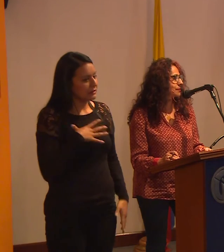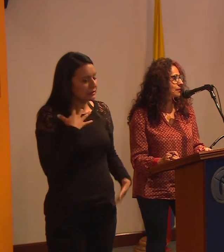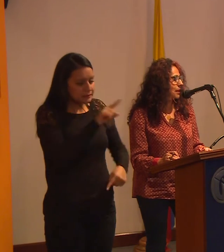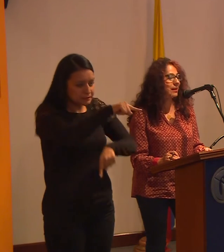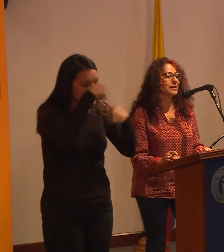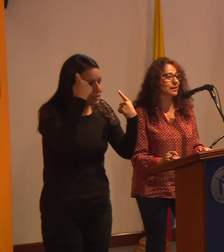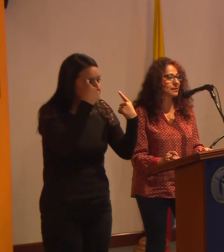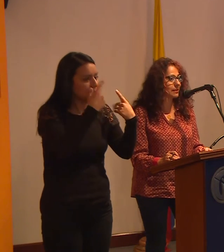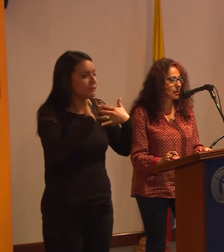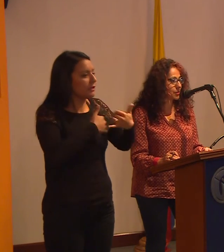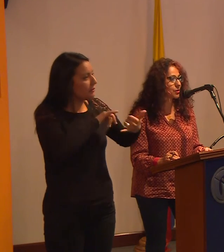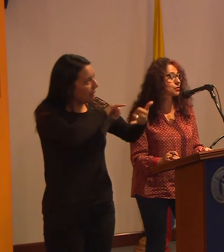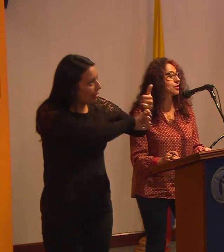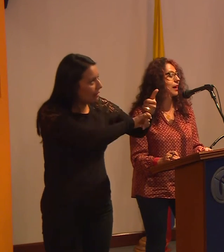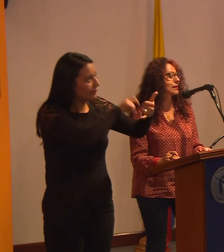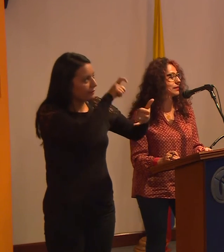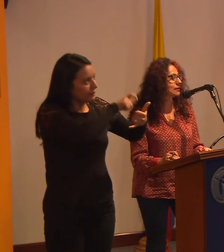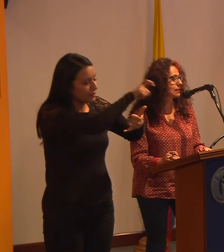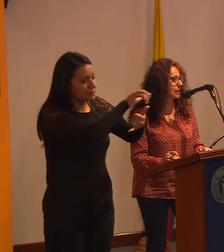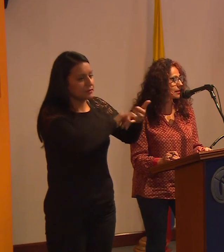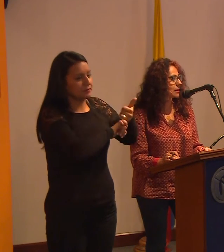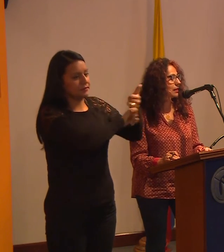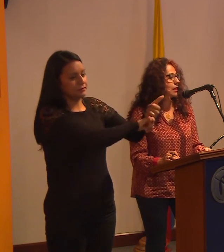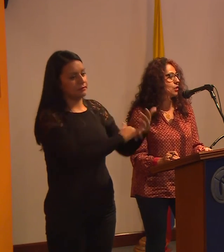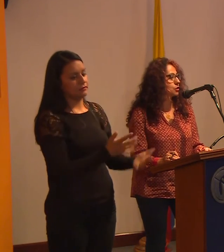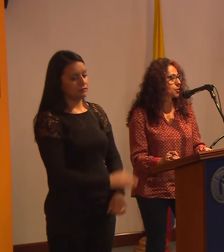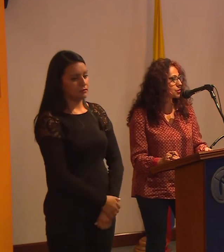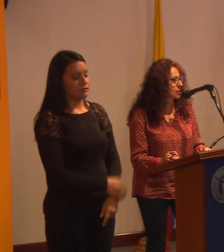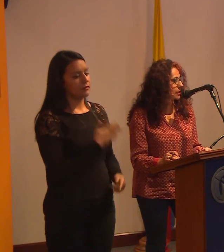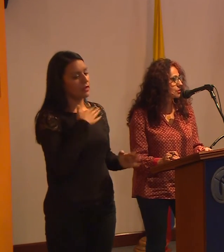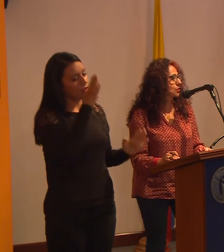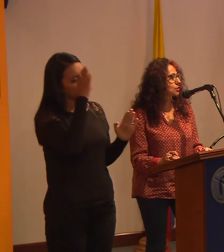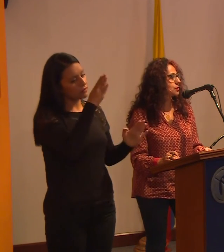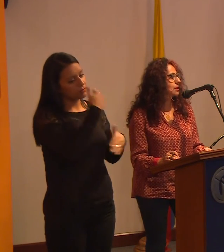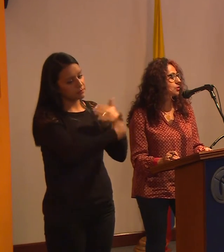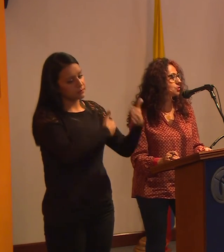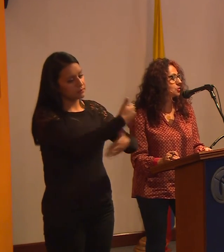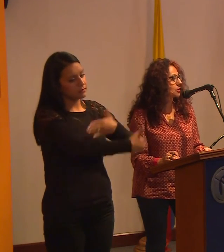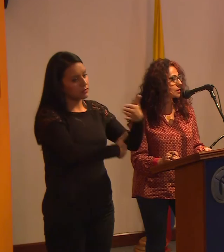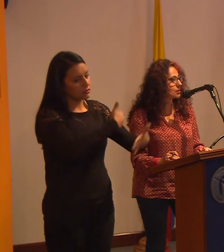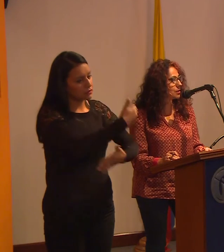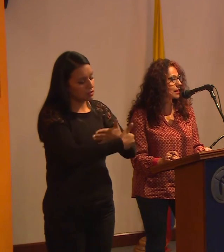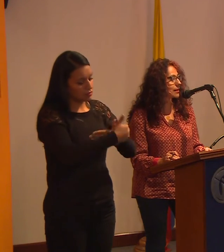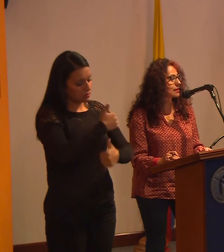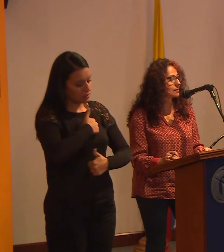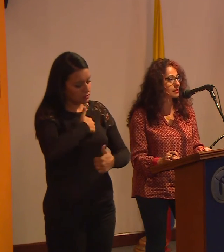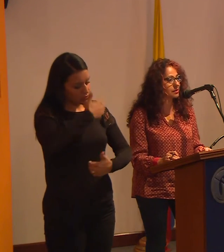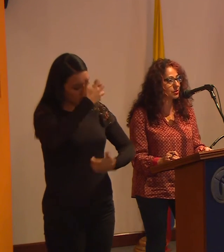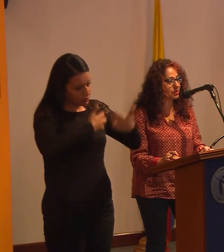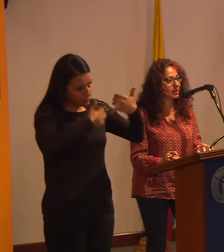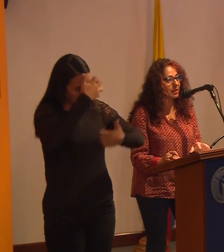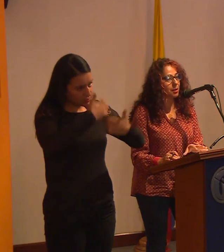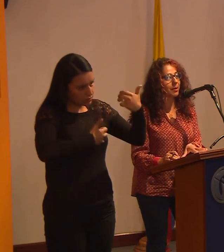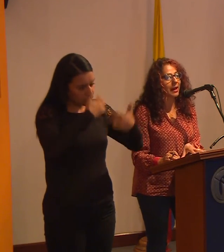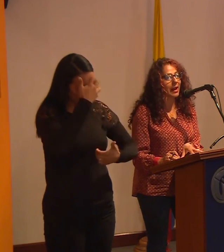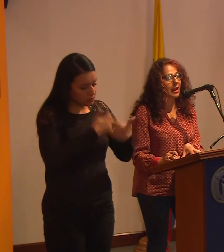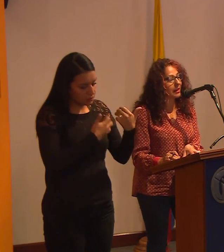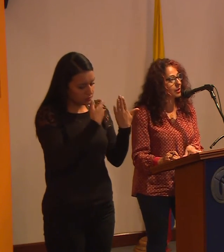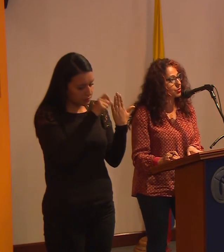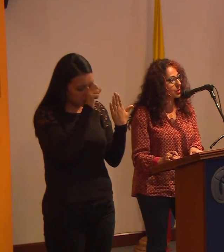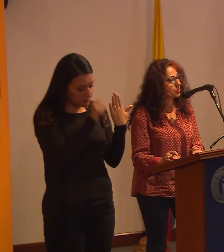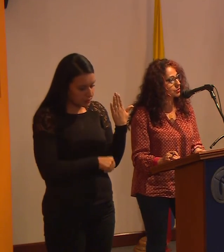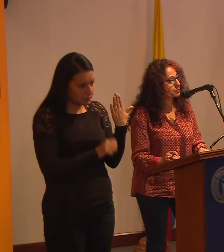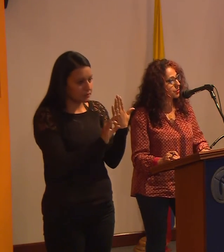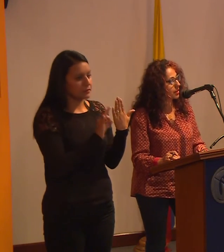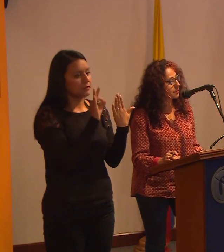necesitamos. Necesitamos atender los procesos de autoevaluación y acreditación para